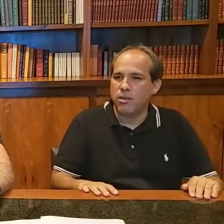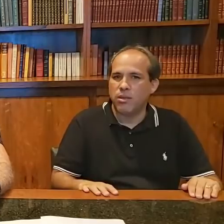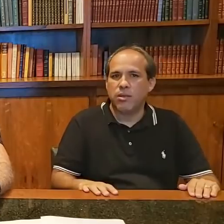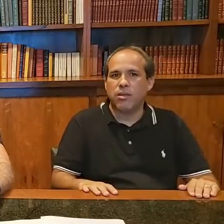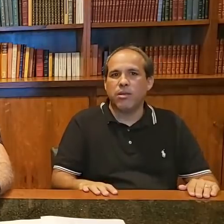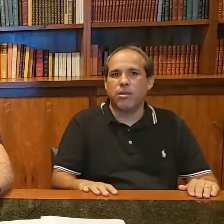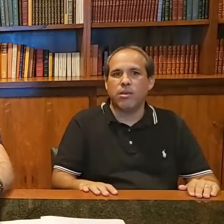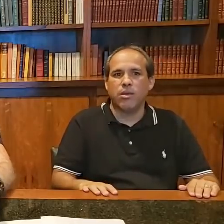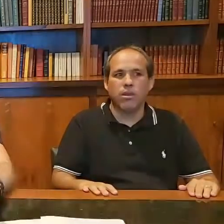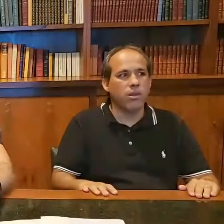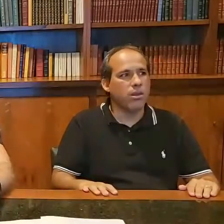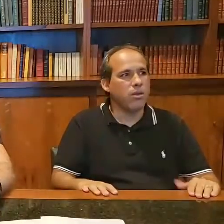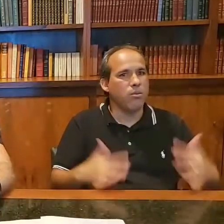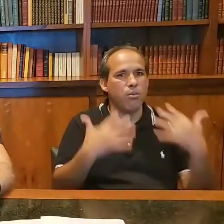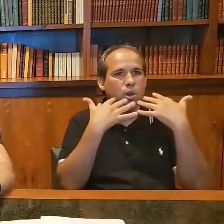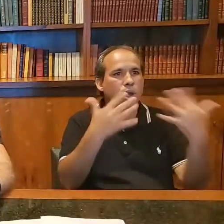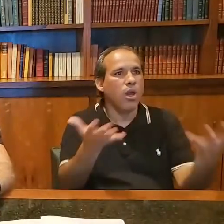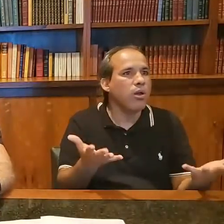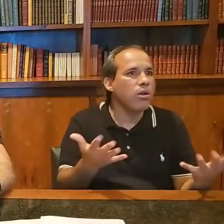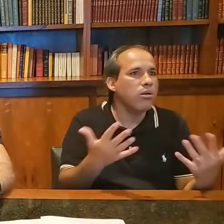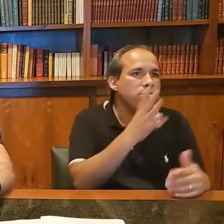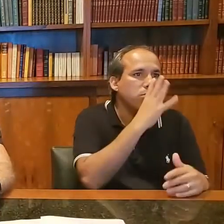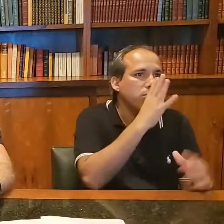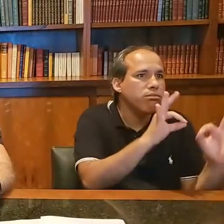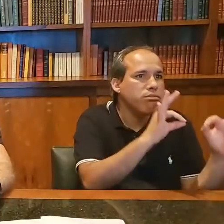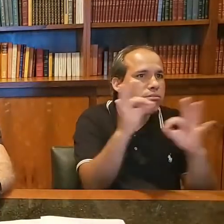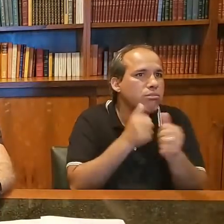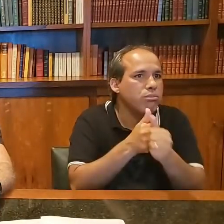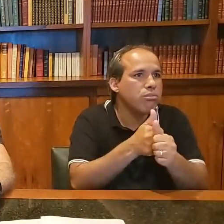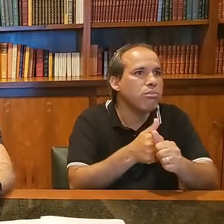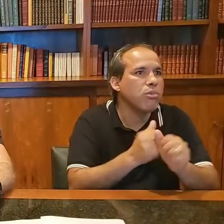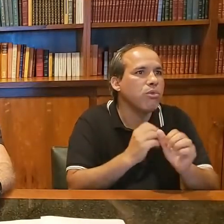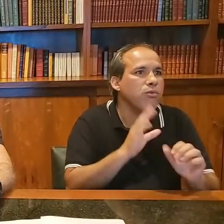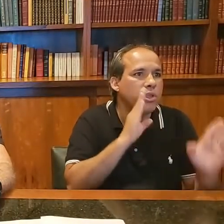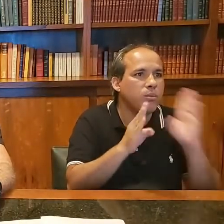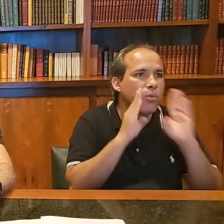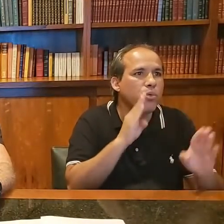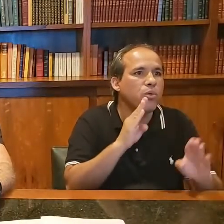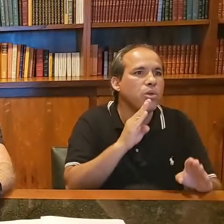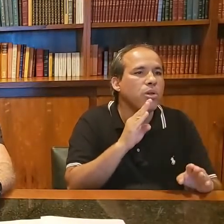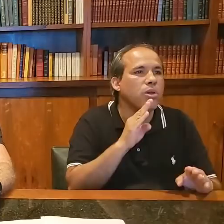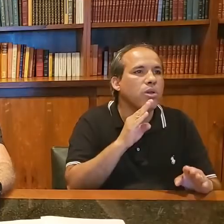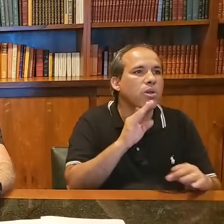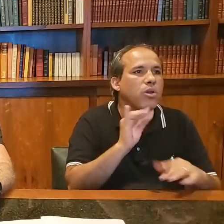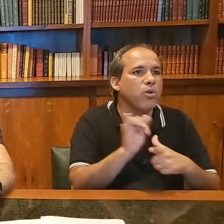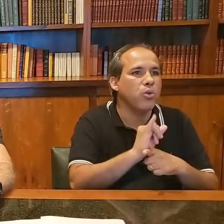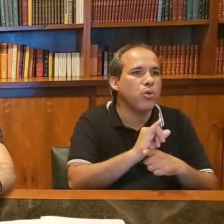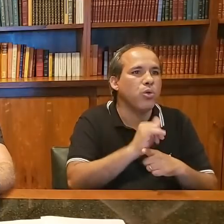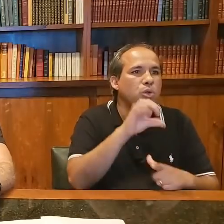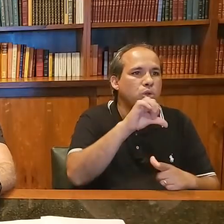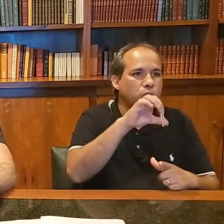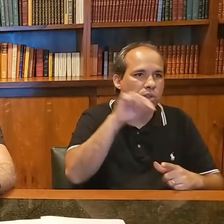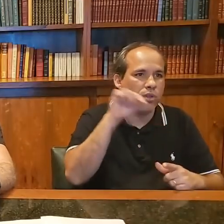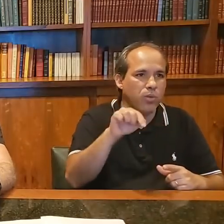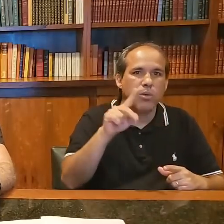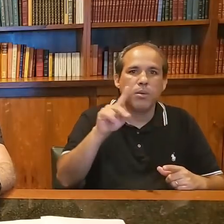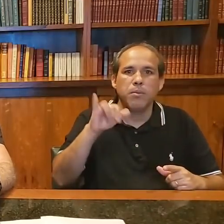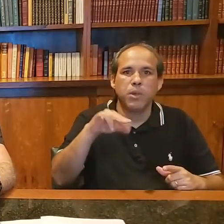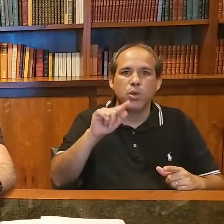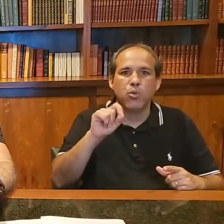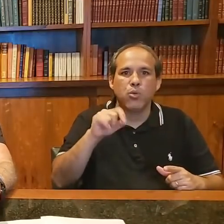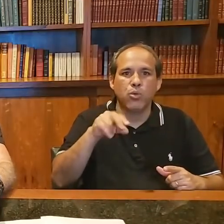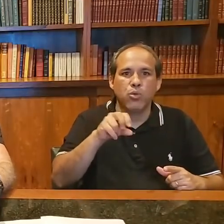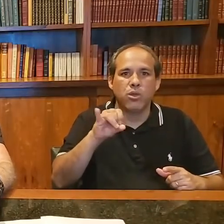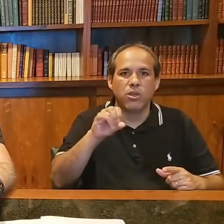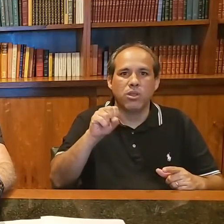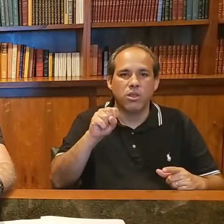aqui no momento, né? O nosso Facebook, YouTube, Instagram juntos, 90 mil. Pingos nos Is, 105 mil.